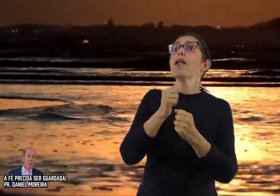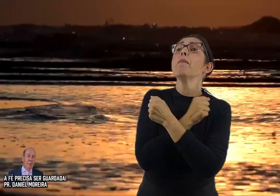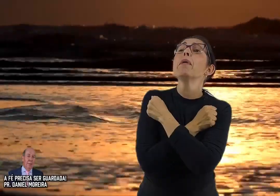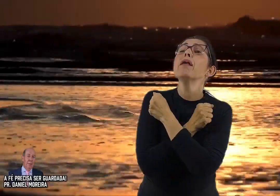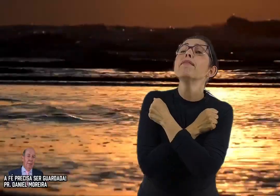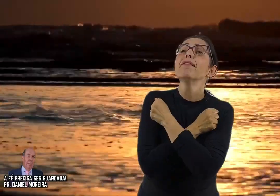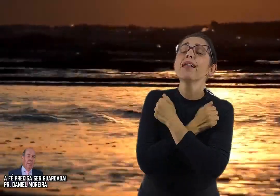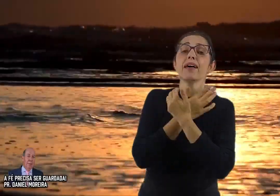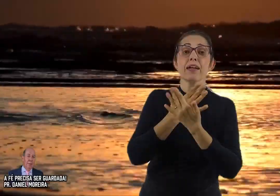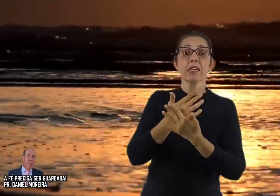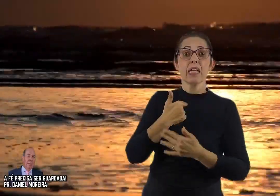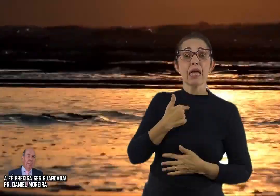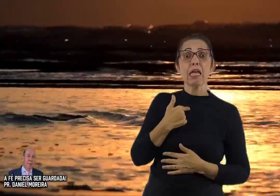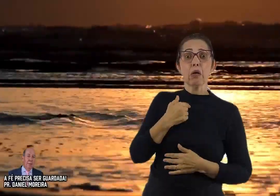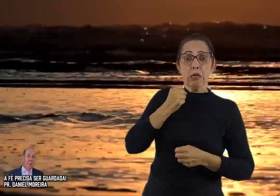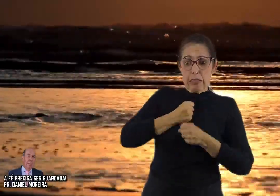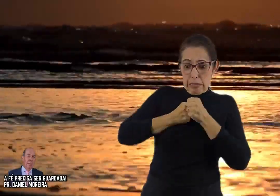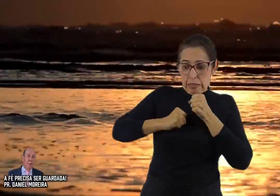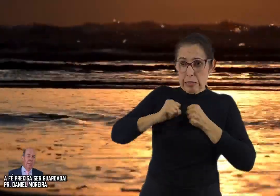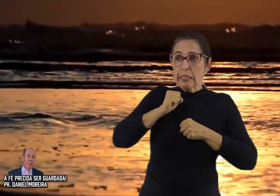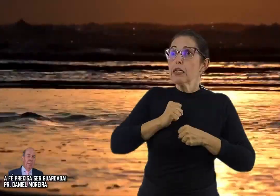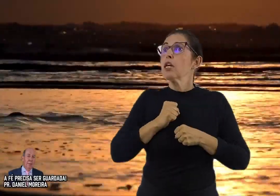abraçá-la. E eu me esforcei muito